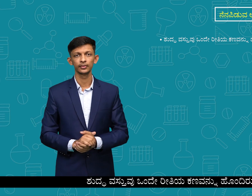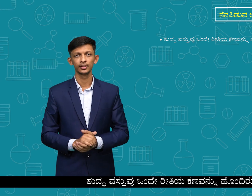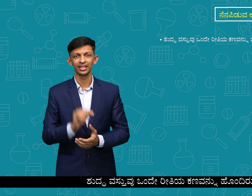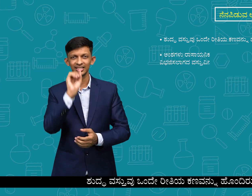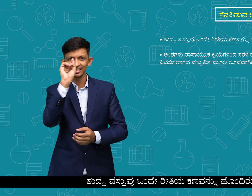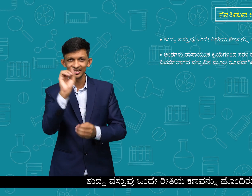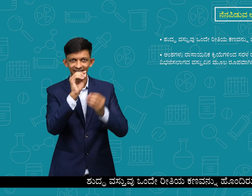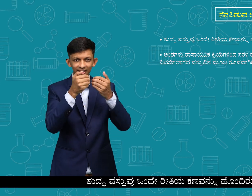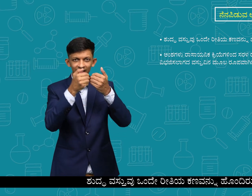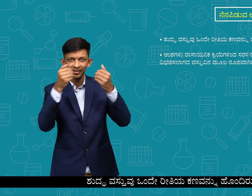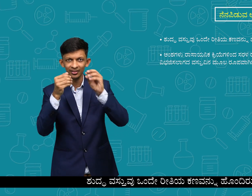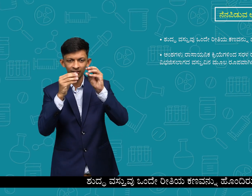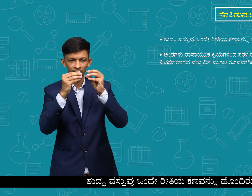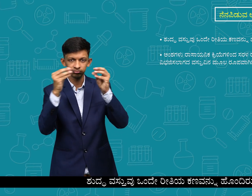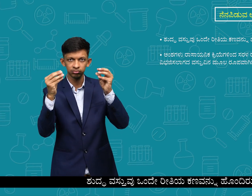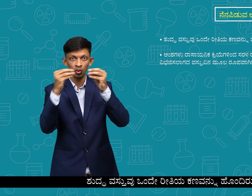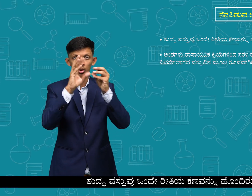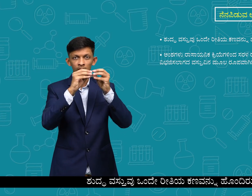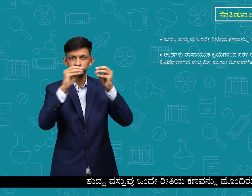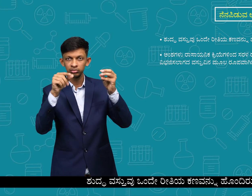ಶುದ್ಧ ವಸ್ತುವು ಒಂದೇ ರೀತಿಯ ಕಣವನ್ನು ಹೊಂದಿರುತ್ತದೆ.